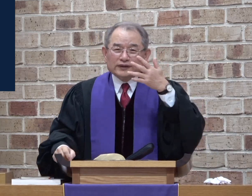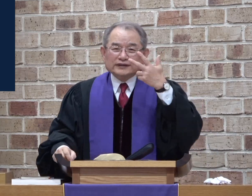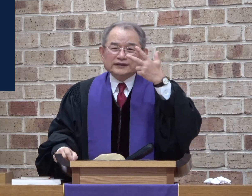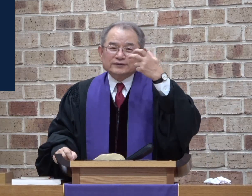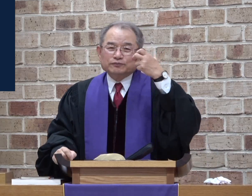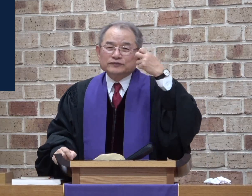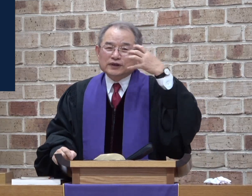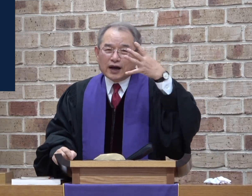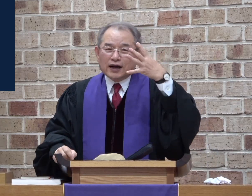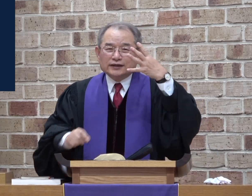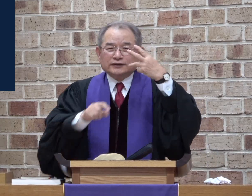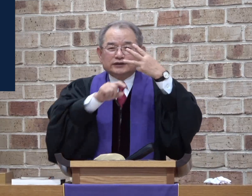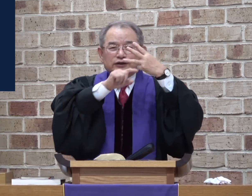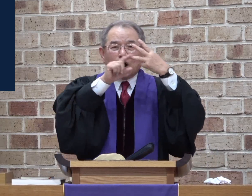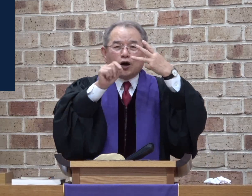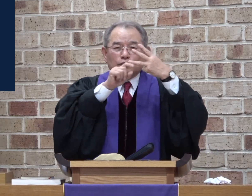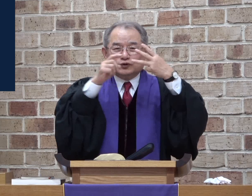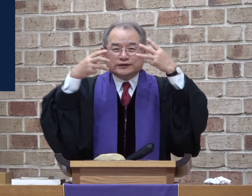1974년 3월 3일